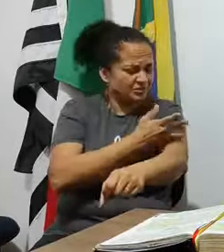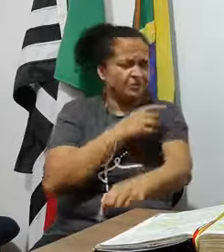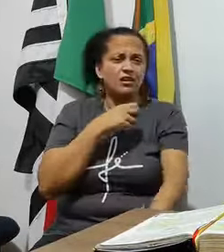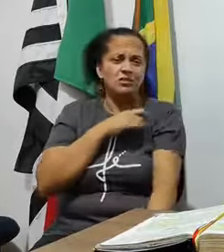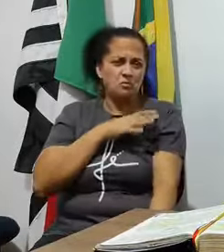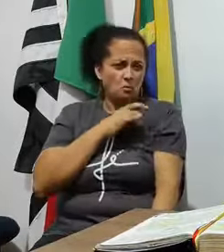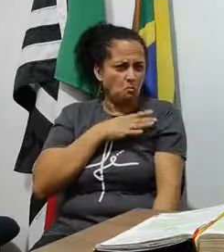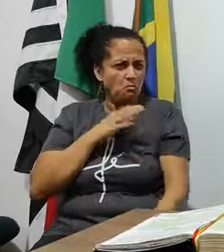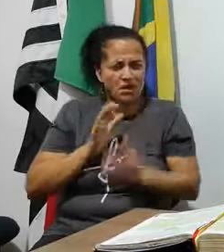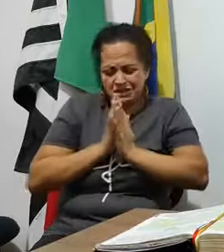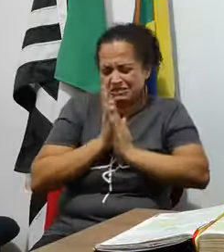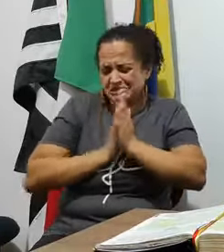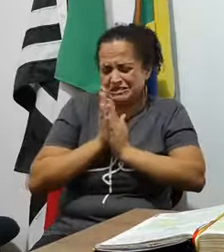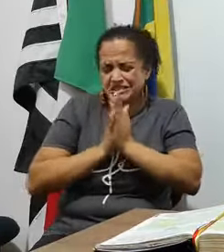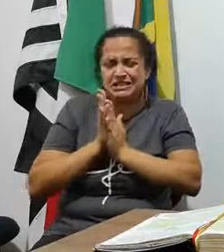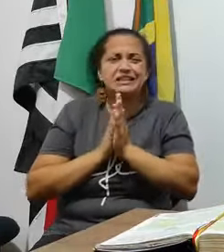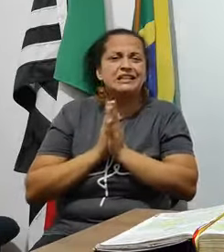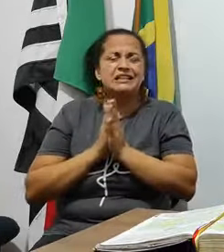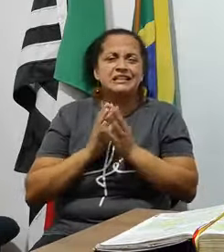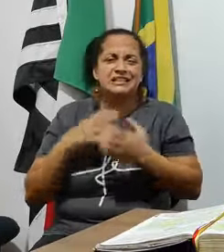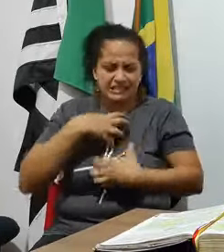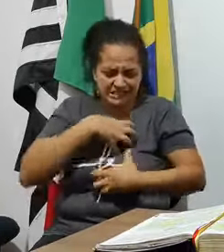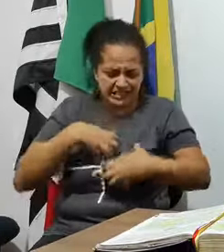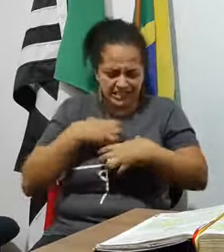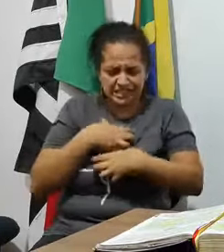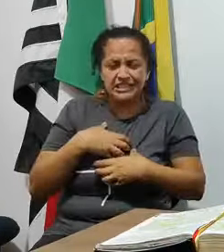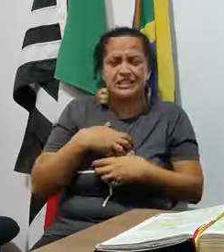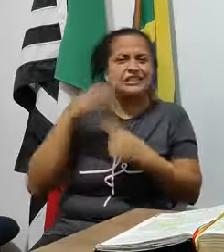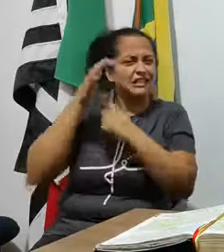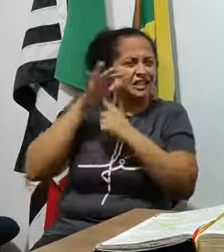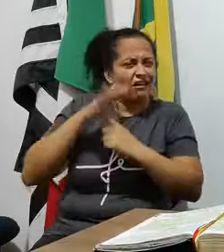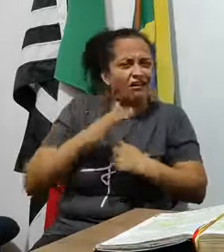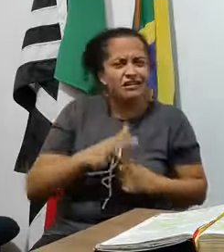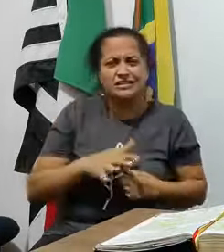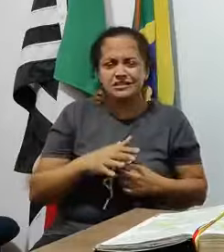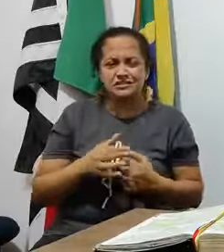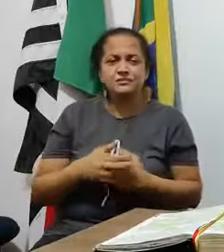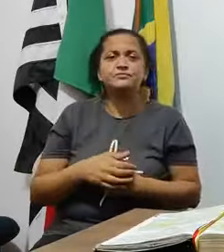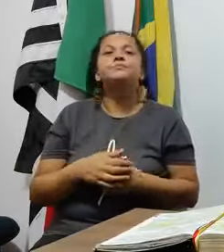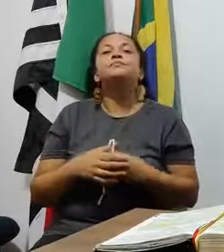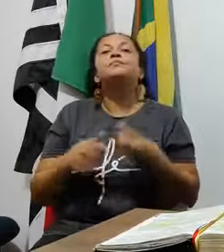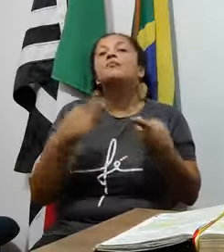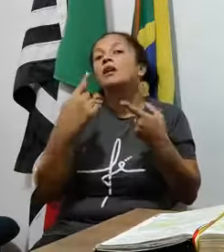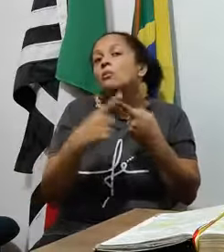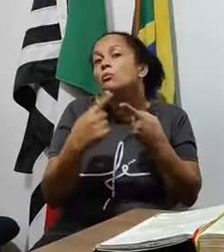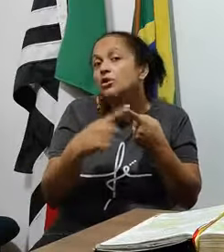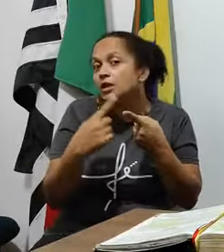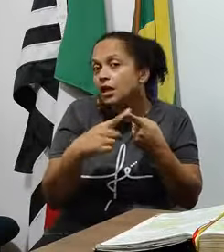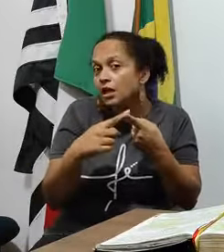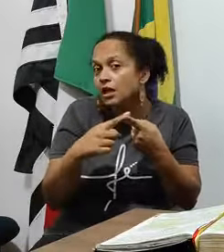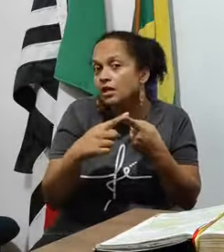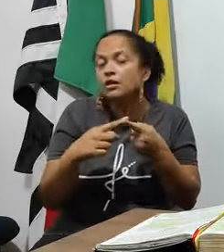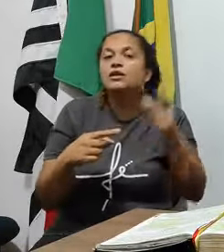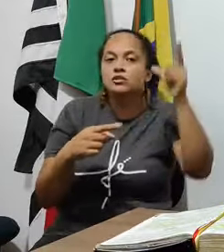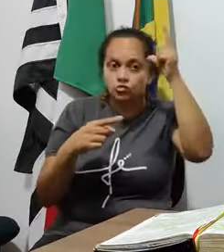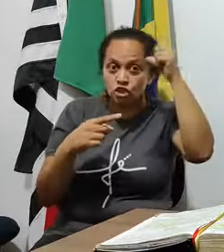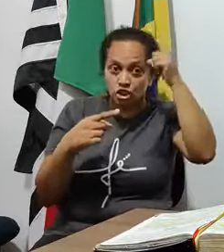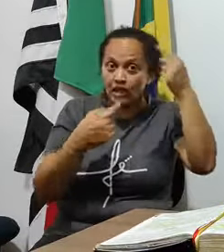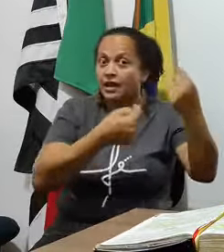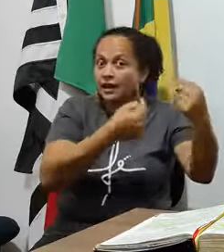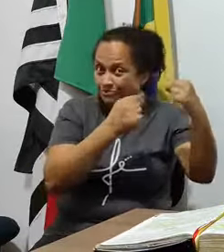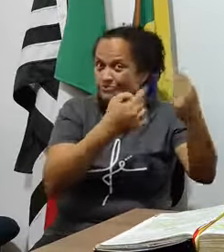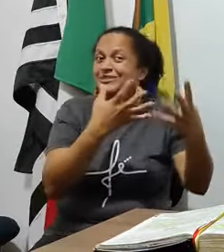medo, ansiedade, tristeza, angústia, depressão. E é porque ele quer manipular,